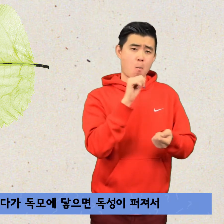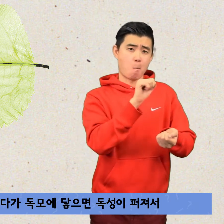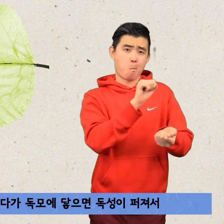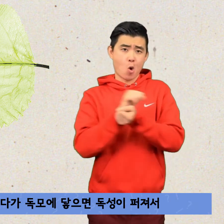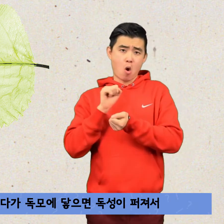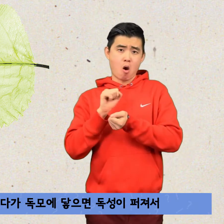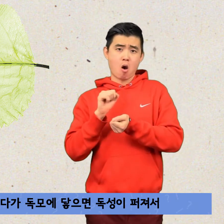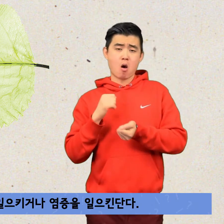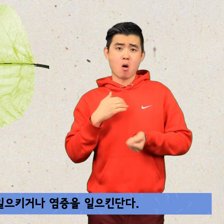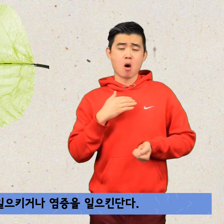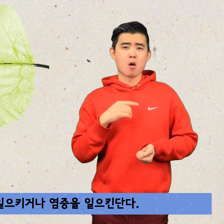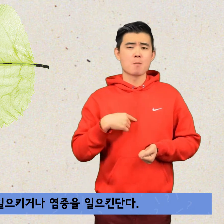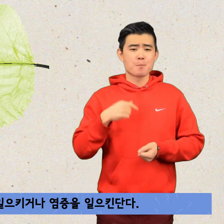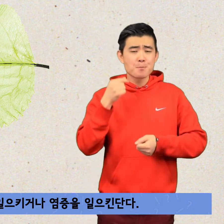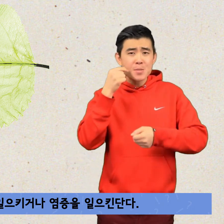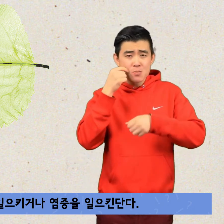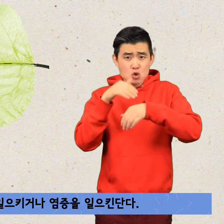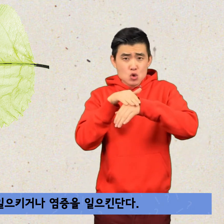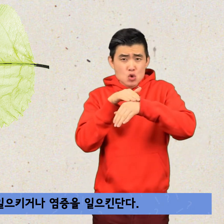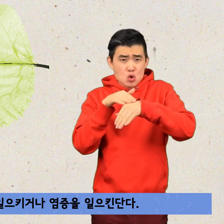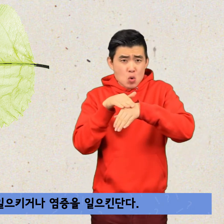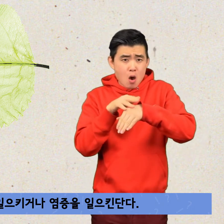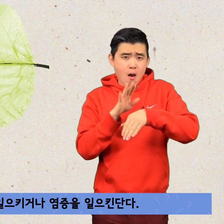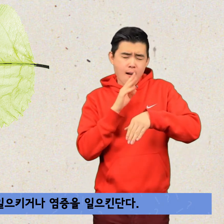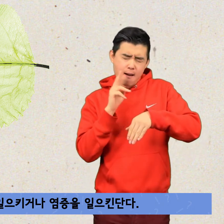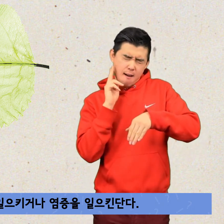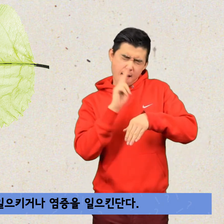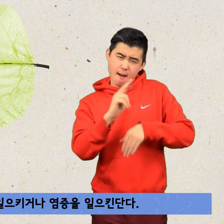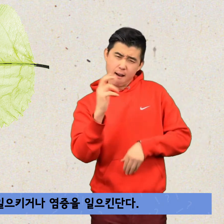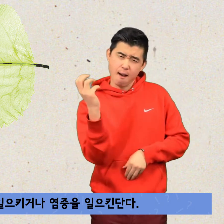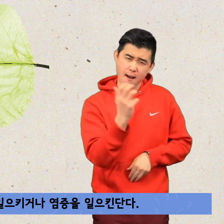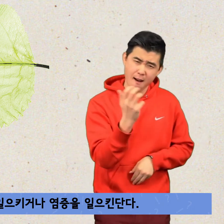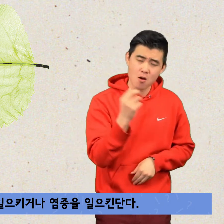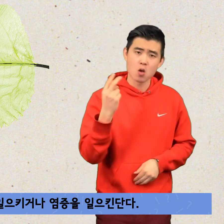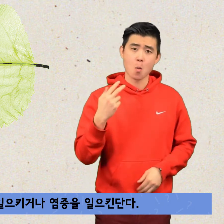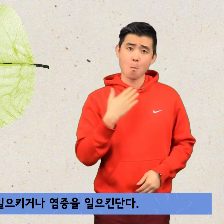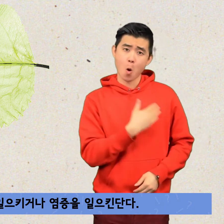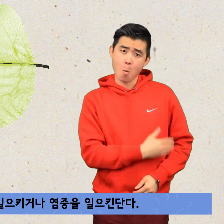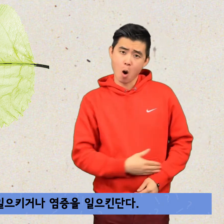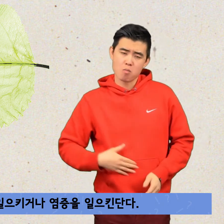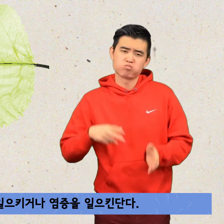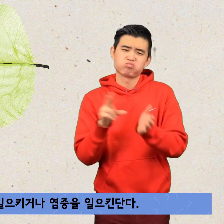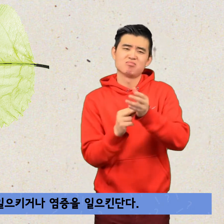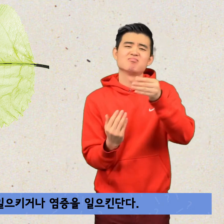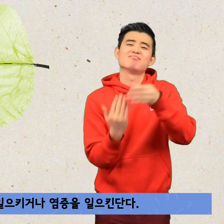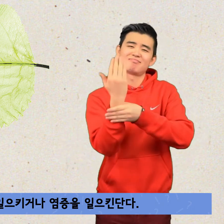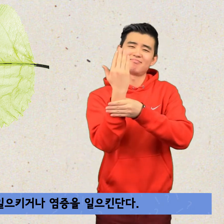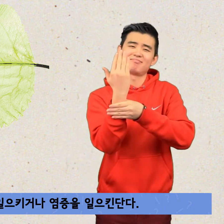독성이 퍼져서 피부에 통증을 일으키거나 염증을 일으킨단다.